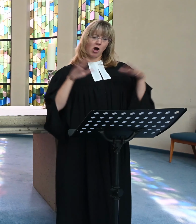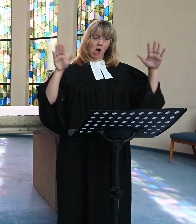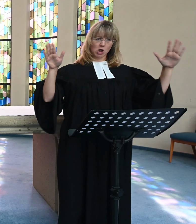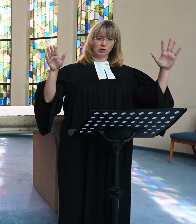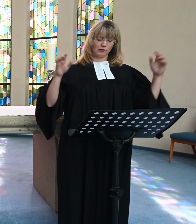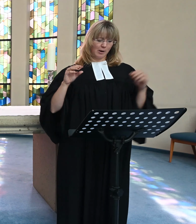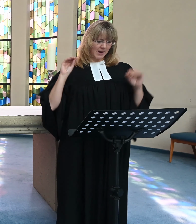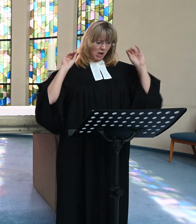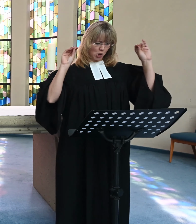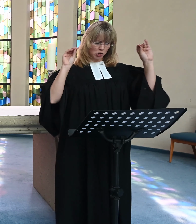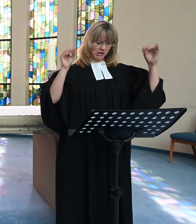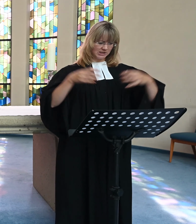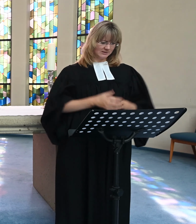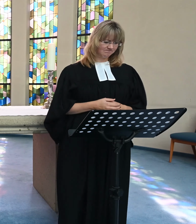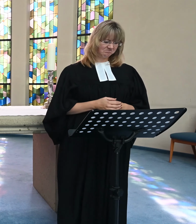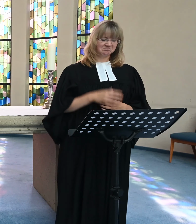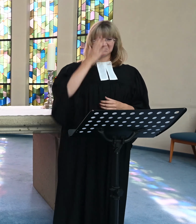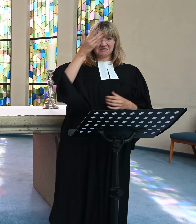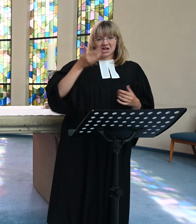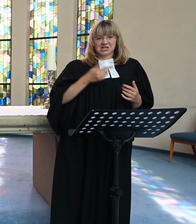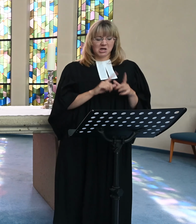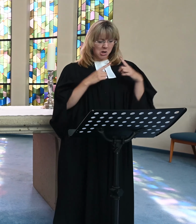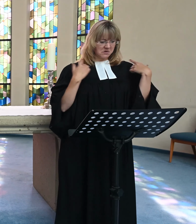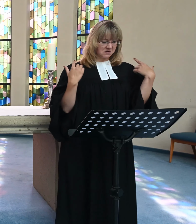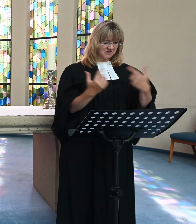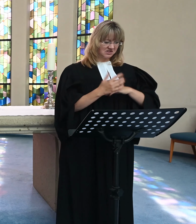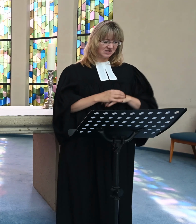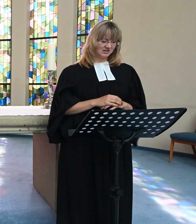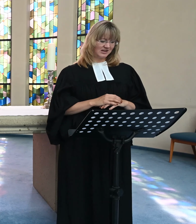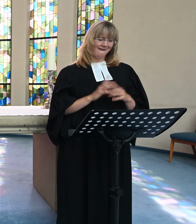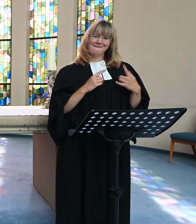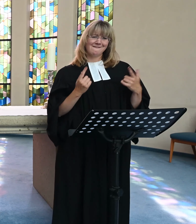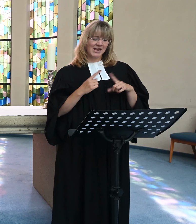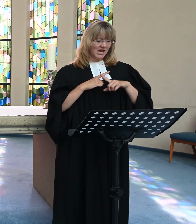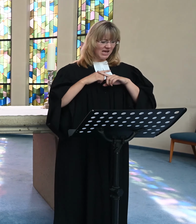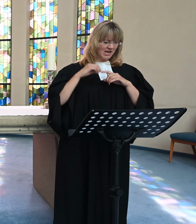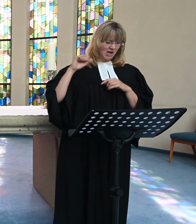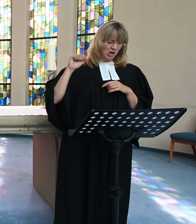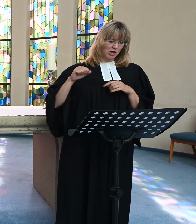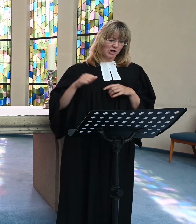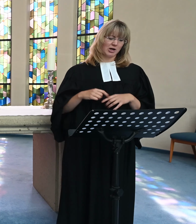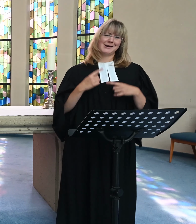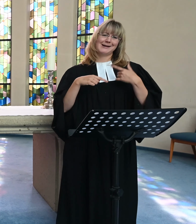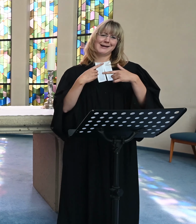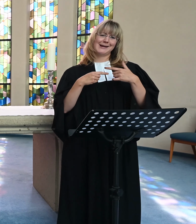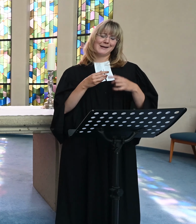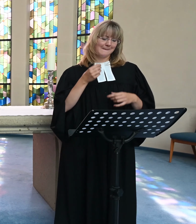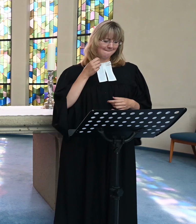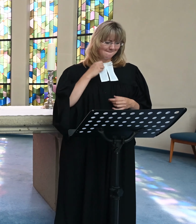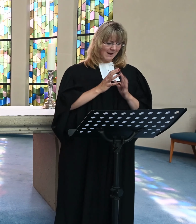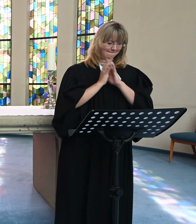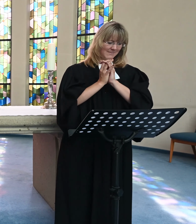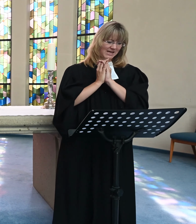Über einige wird immer wieder gestolpert. Wie ist das mit den Schuldigern, denen wir vergeben